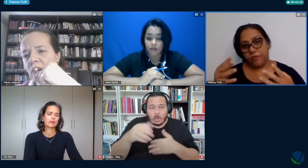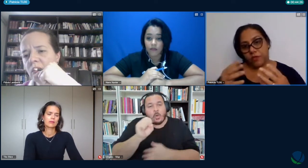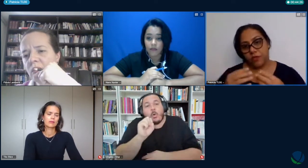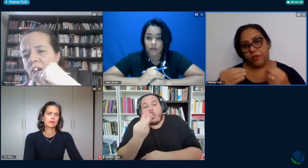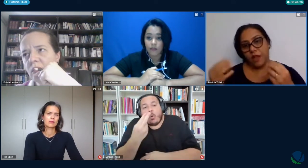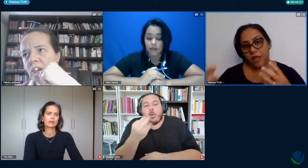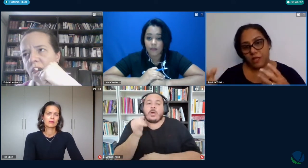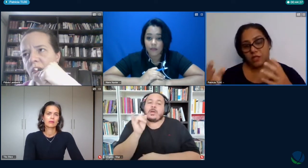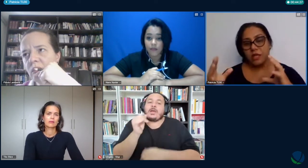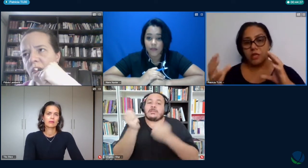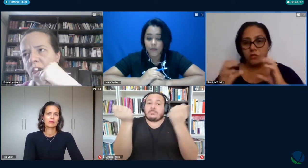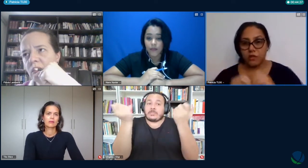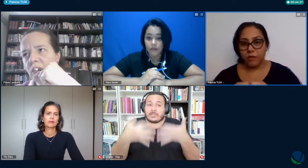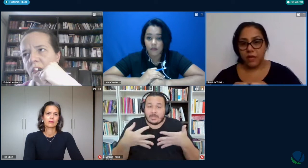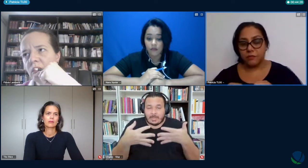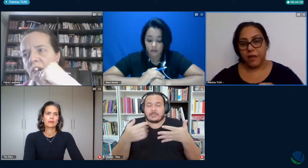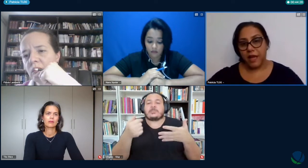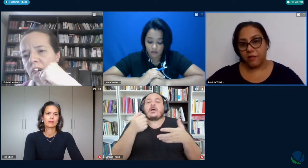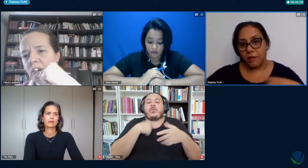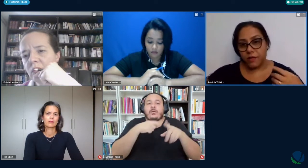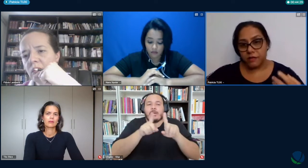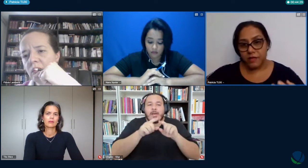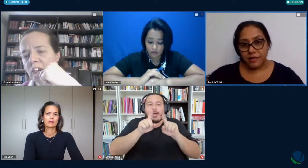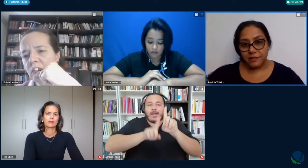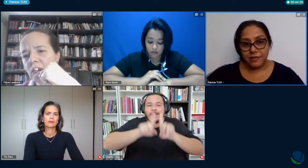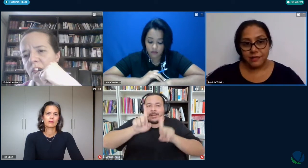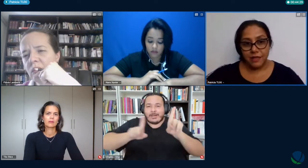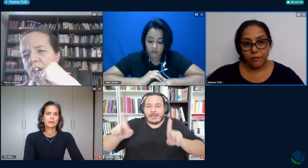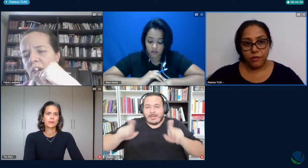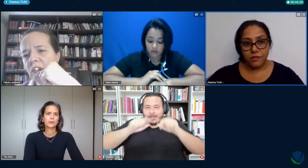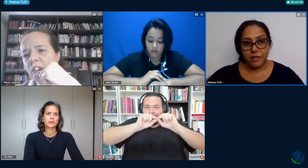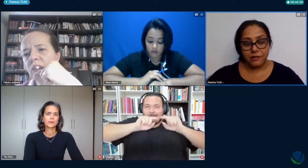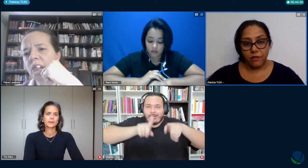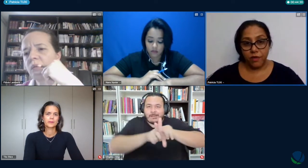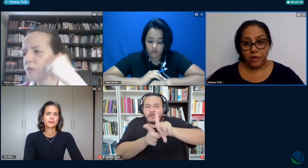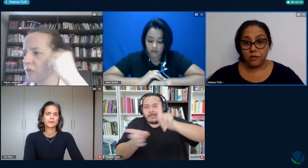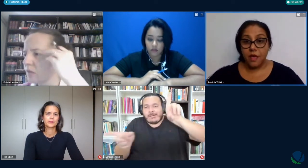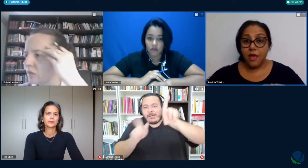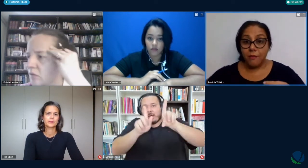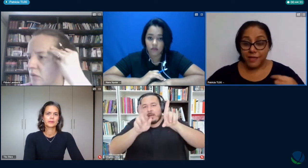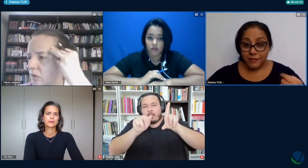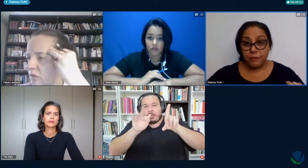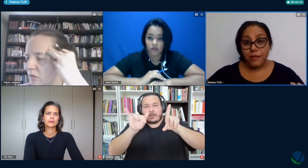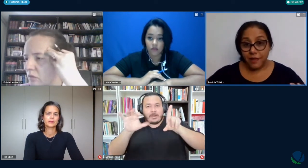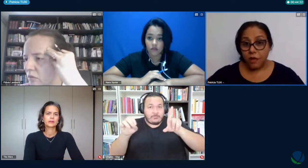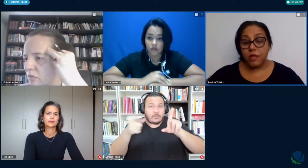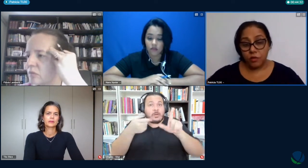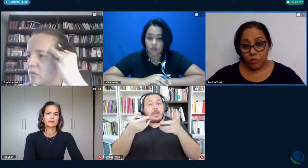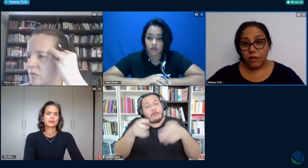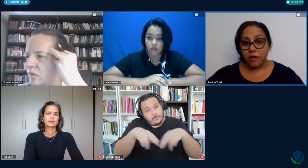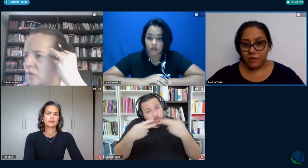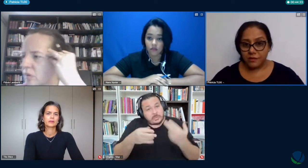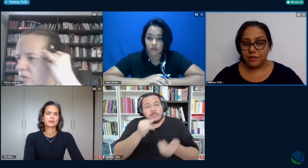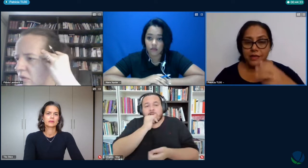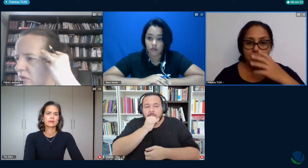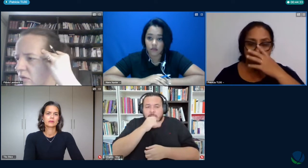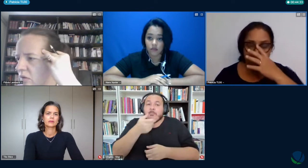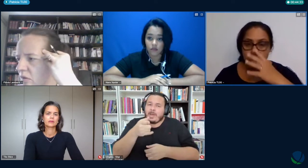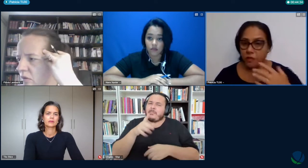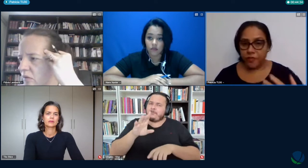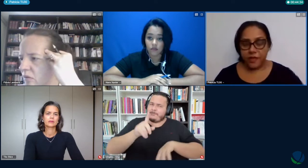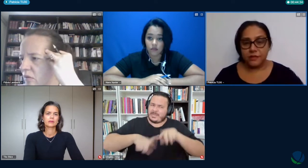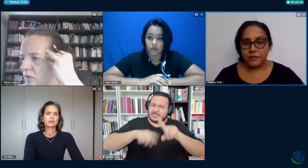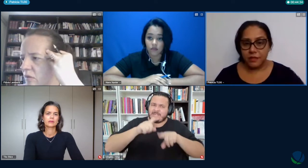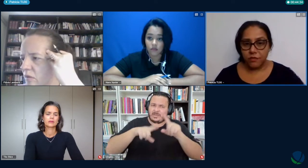gráfico diferente, isso também é explicado. É por isso que esses exemplos, eles são feitos. Mas esse material está todo em língua de sinais